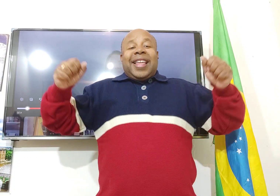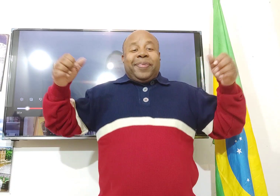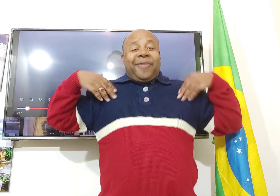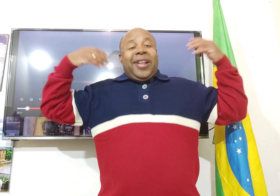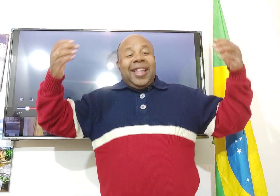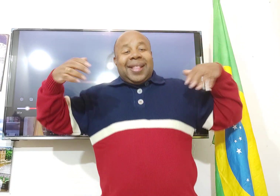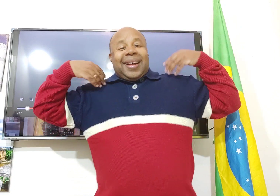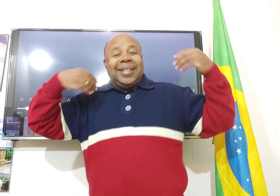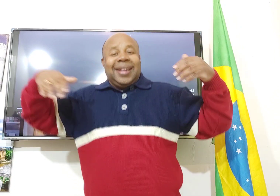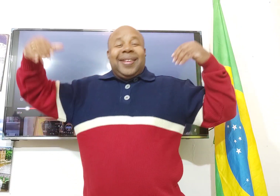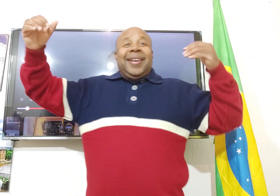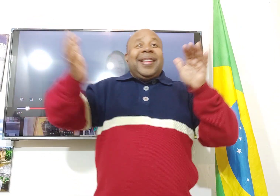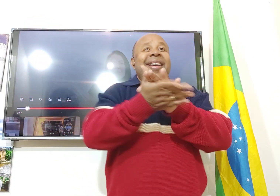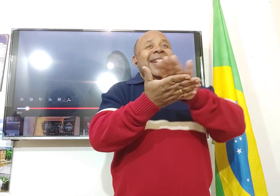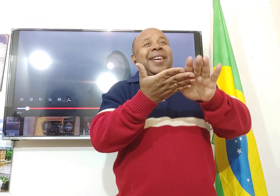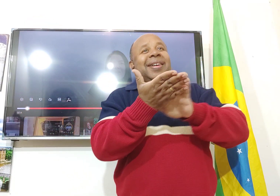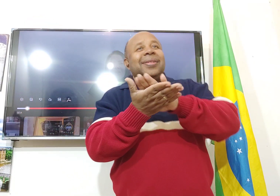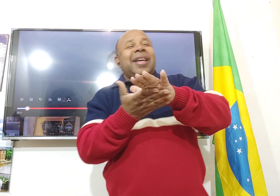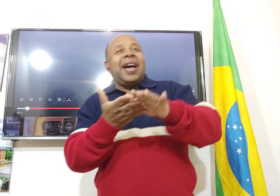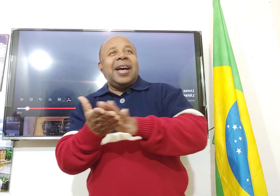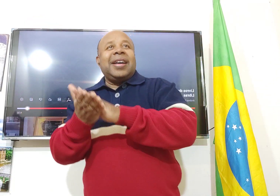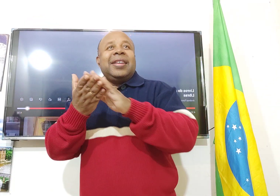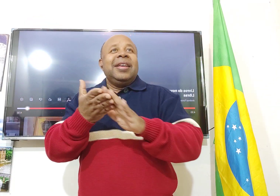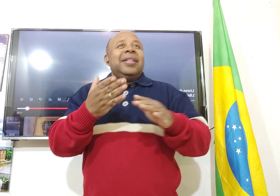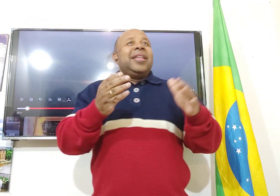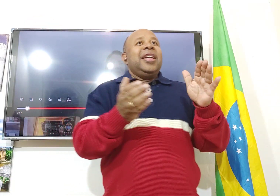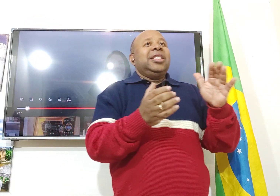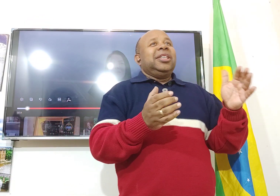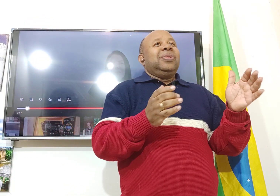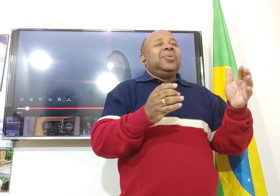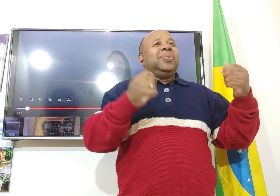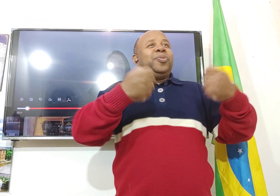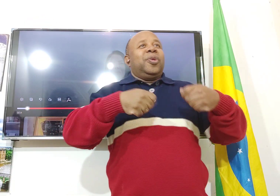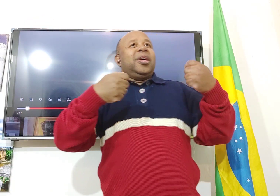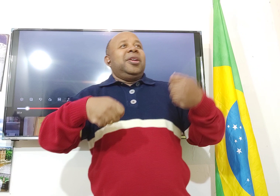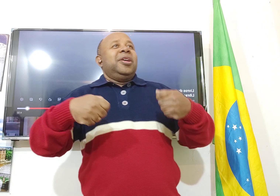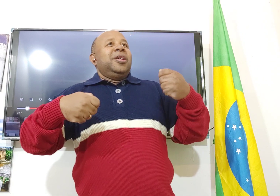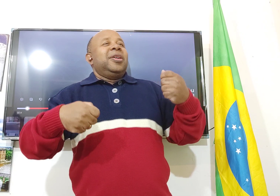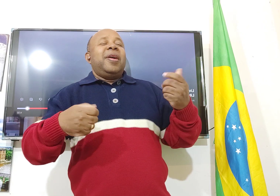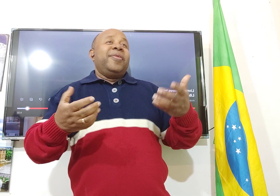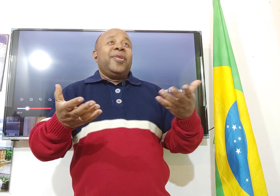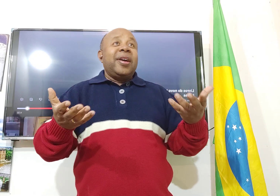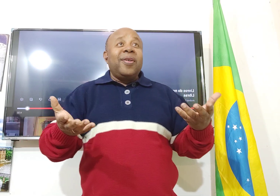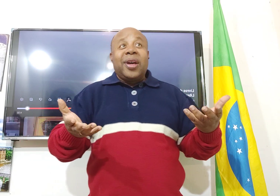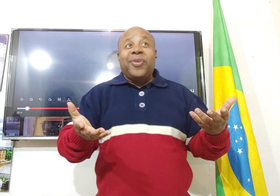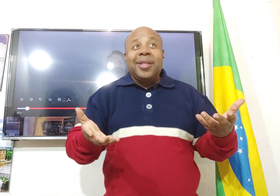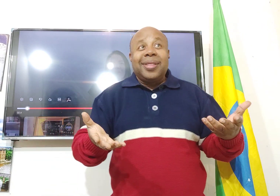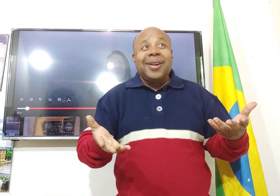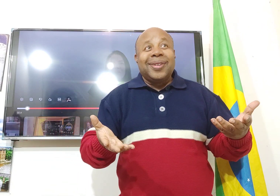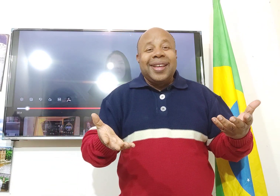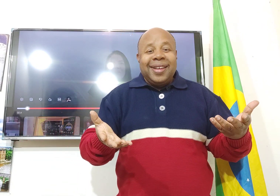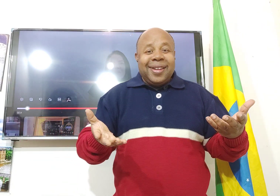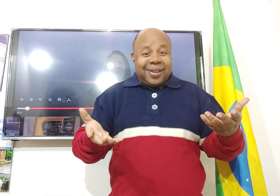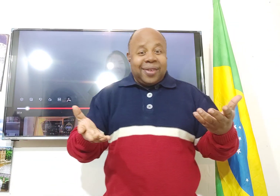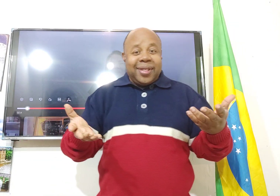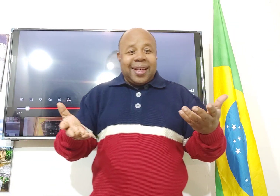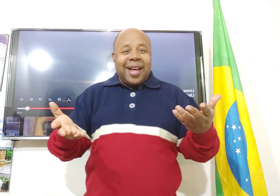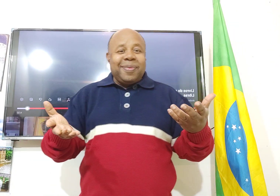intérprete está feliz, está cantando. Não dá. Sem Jesus. Ok. Eu quero fazer certo, né? Eu quero fazer errado, mas